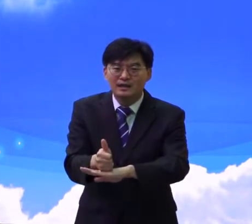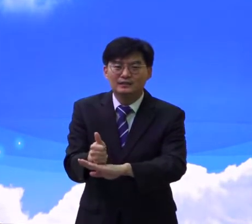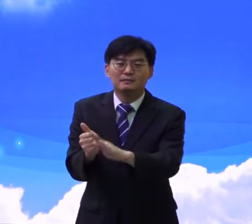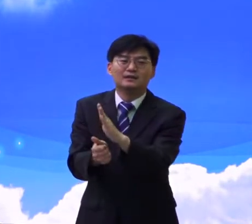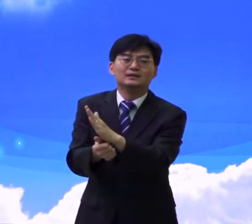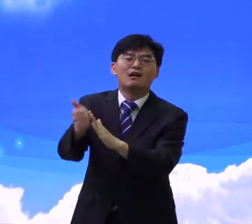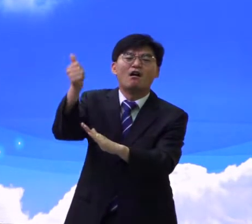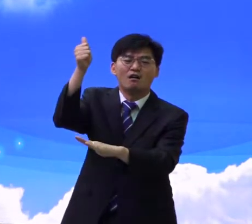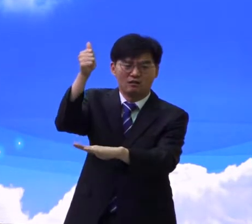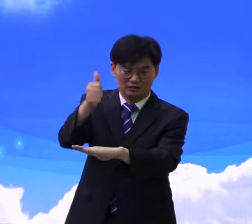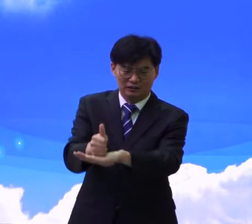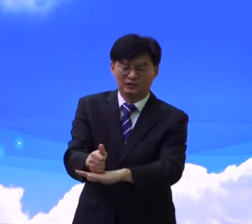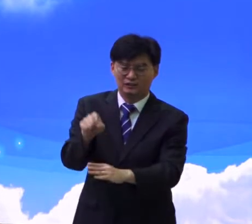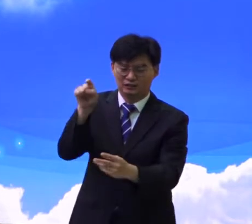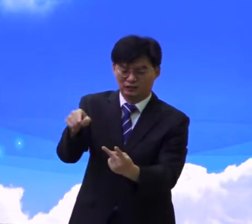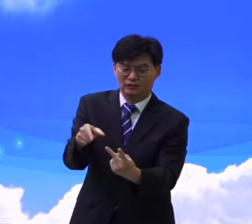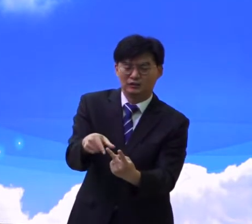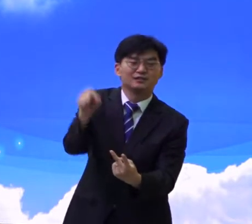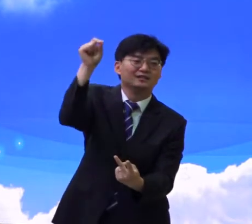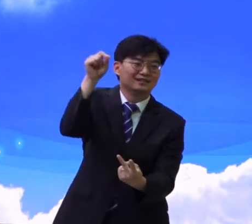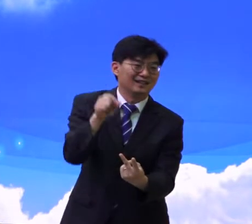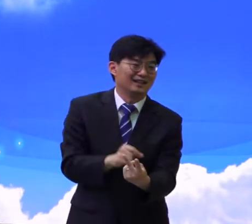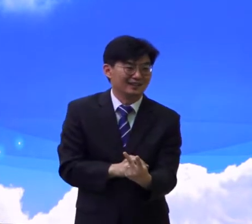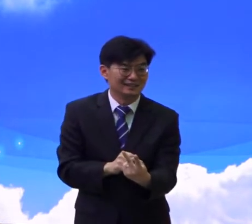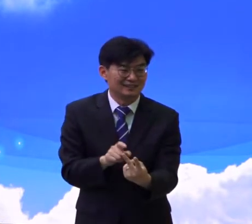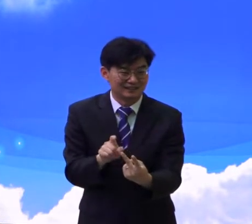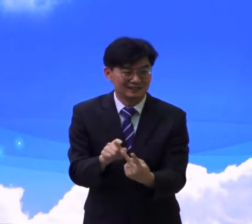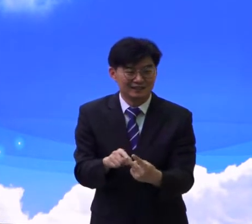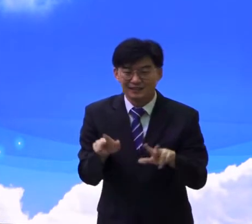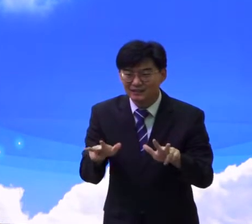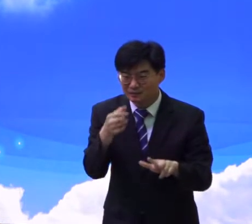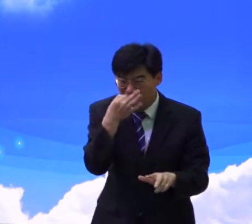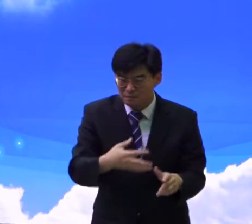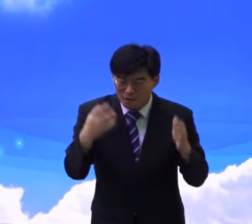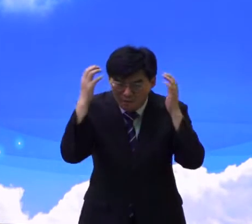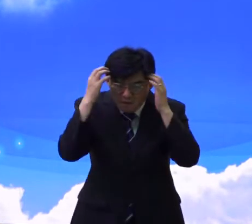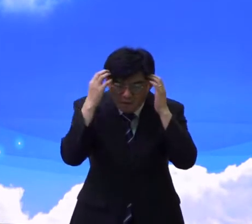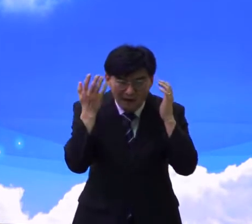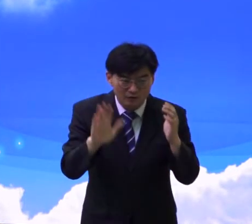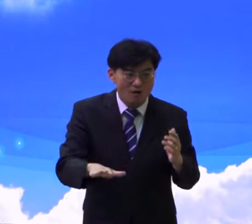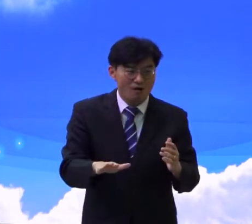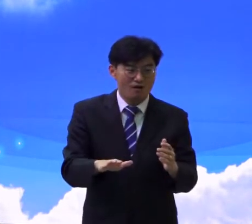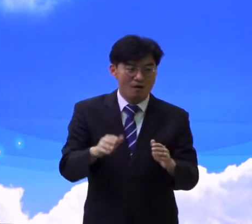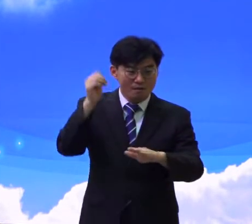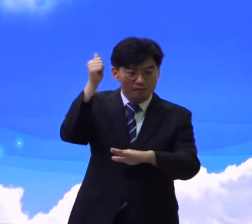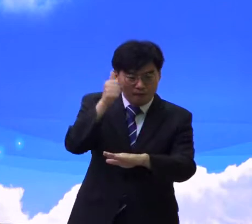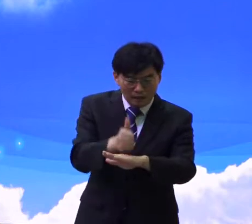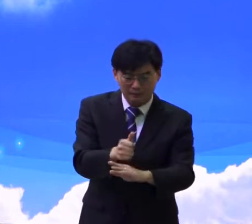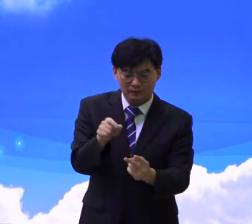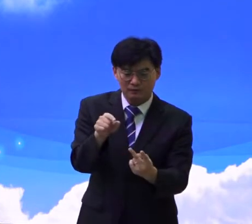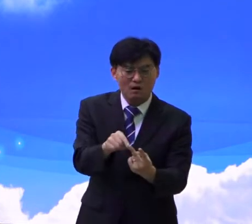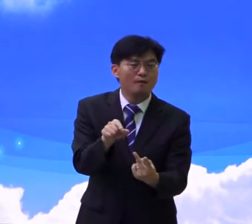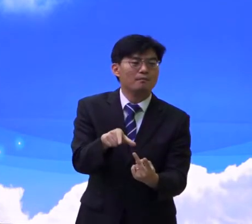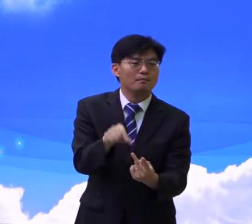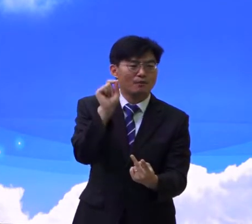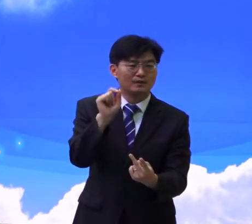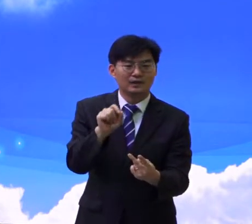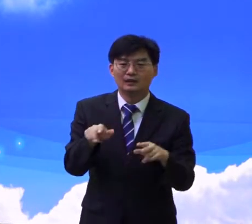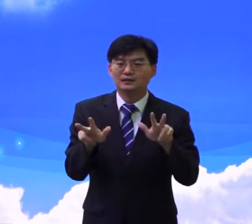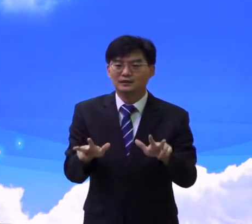달려가라. 더 힘차게 달려라. 어쩌면 하나님의 매정한 그런 대답,